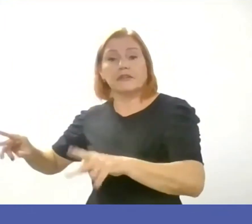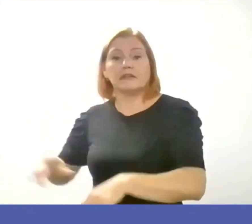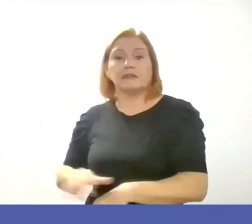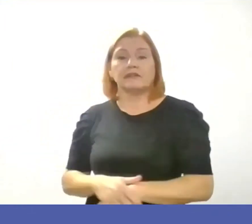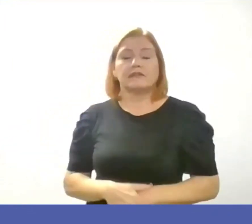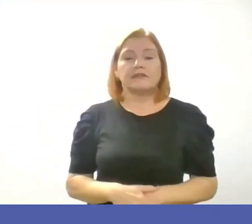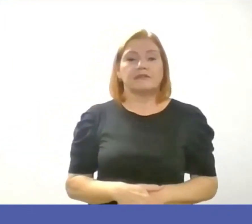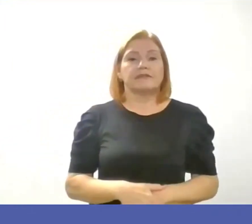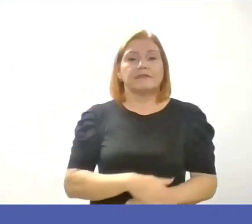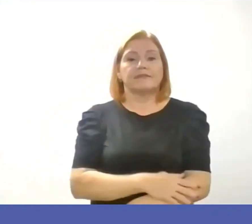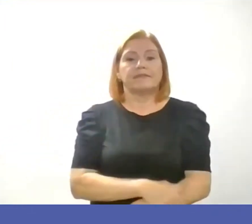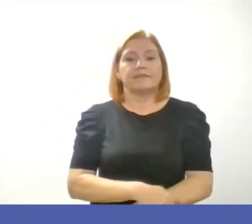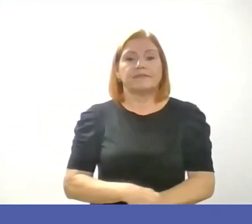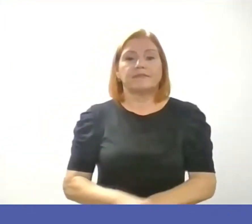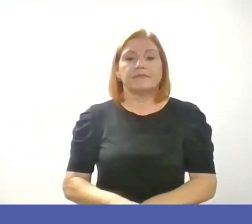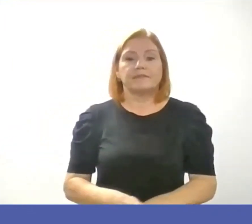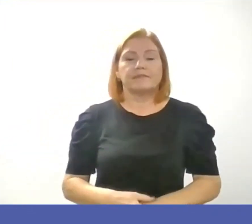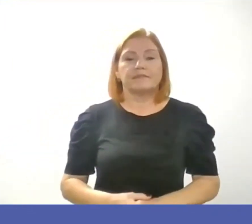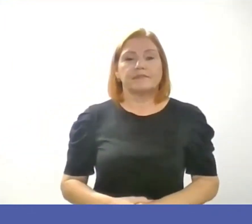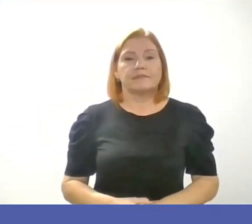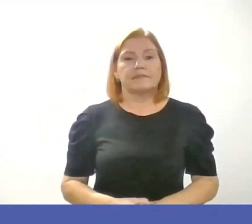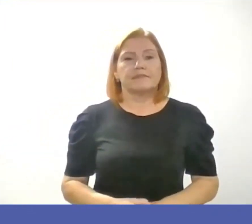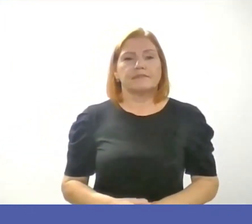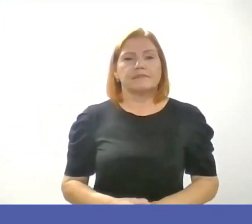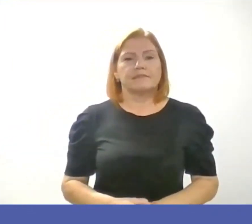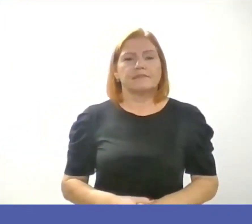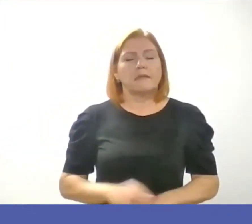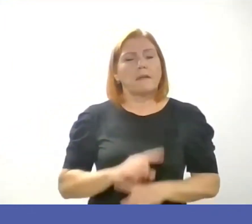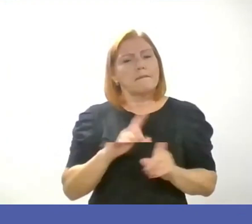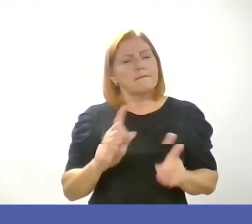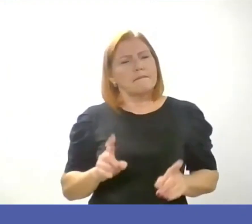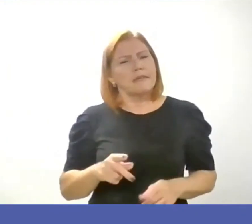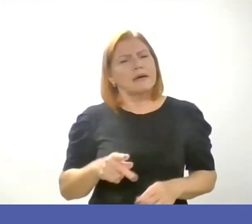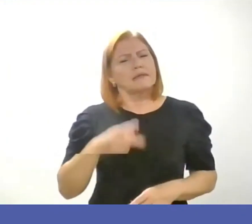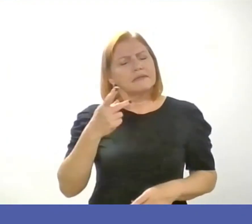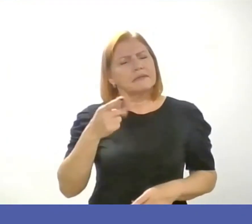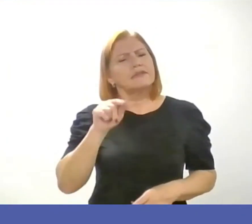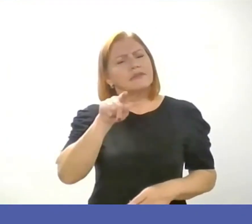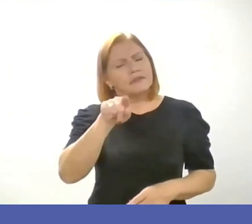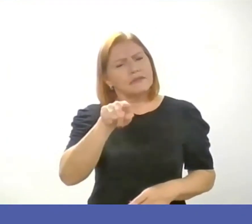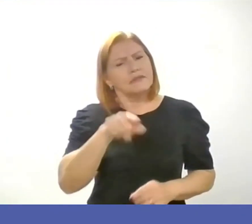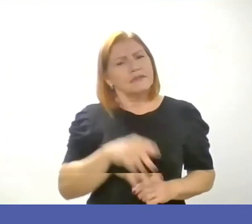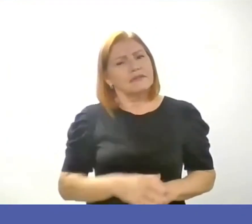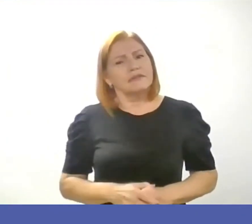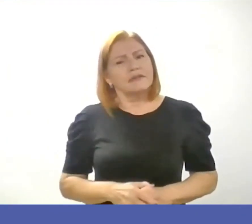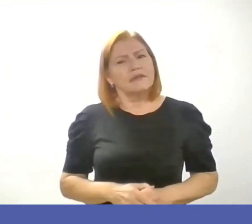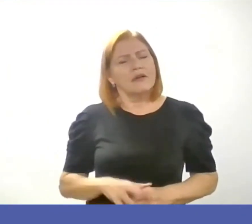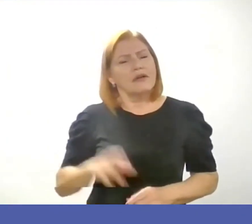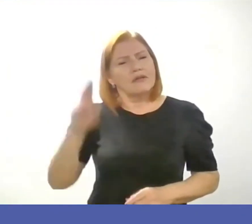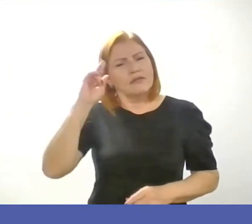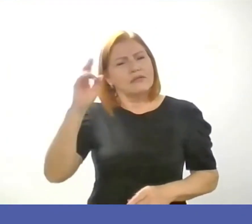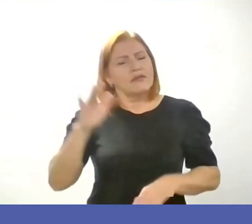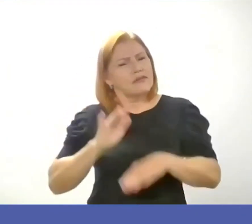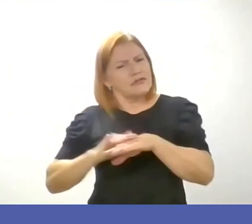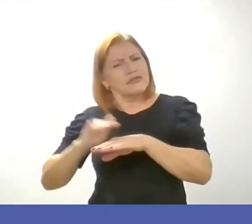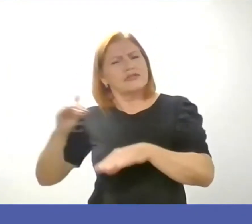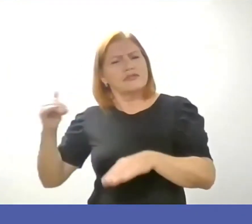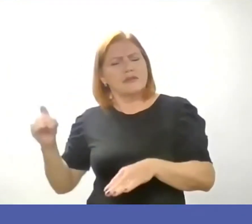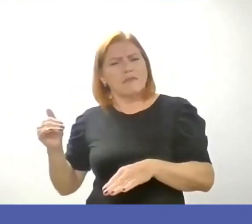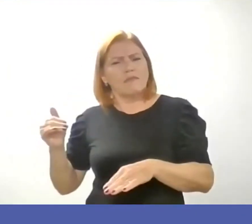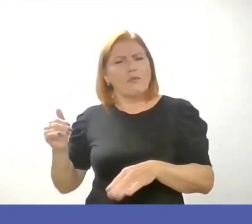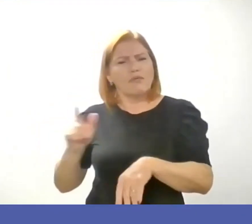Mas eu quero dizer para vocês que os que Ele chamou na hora da última hora, na verdade esse